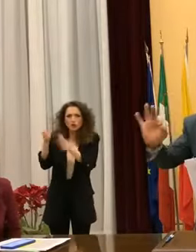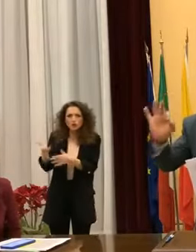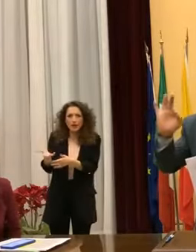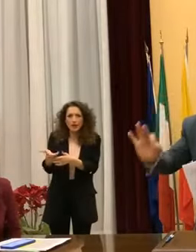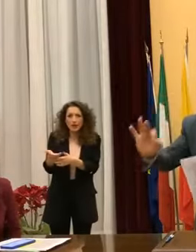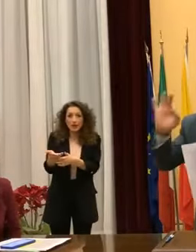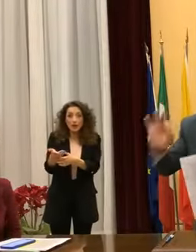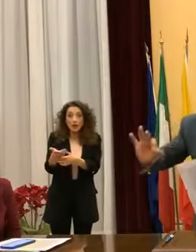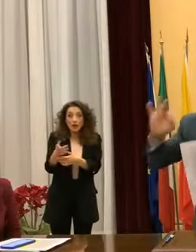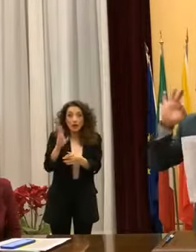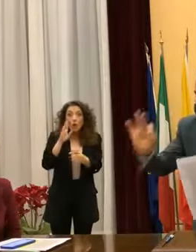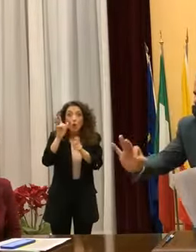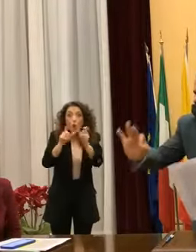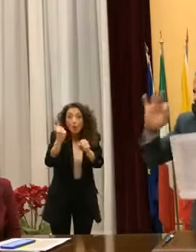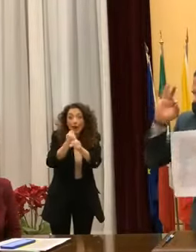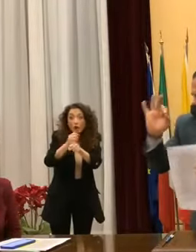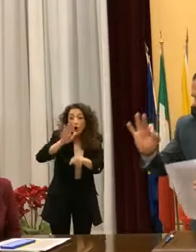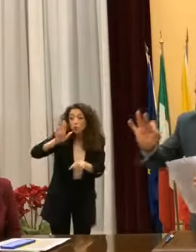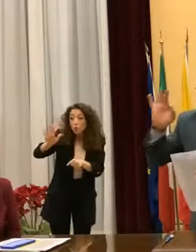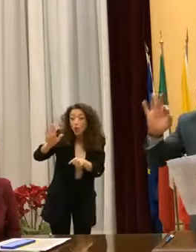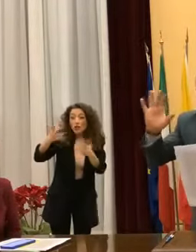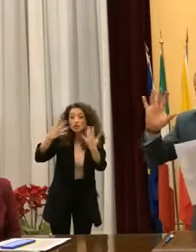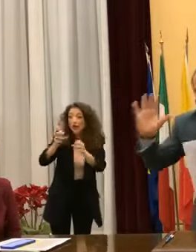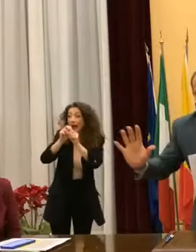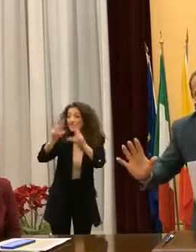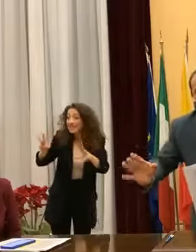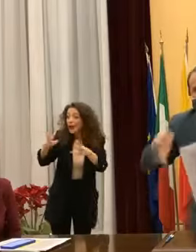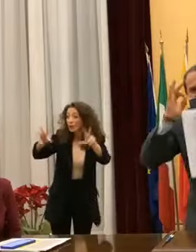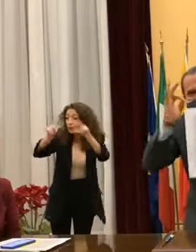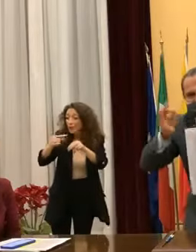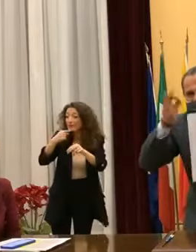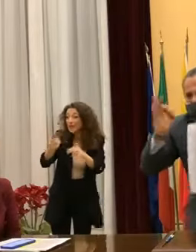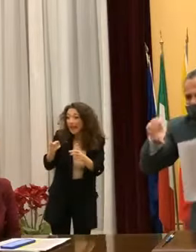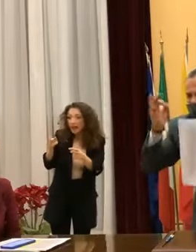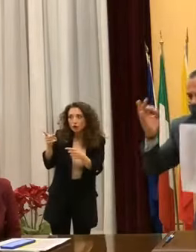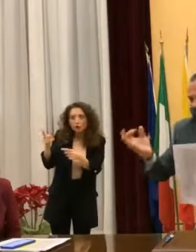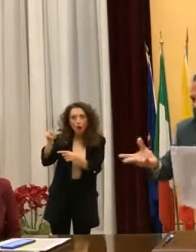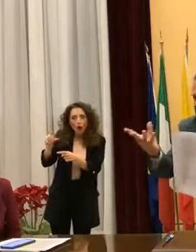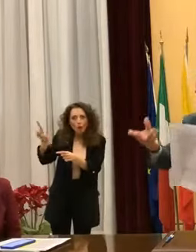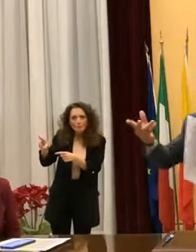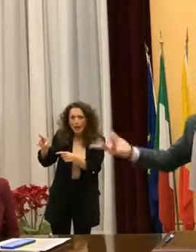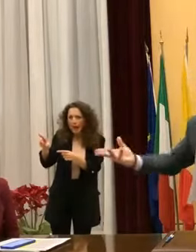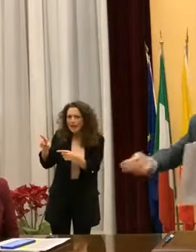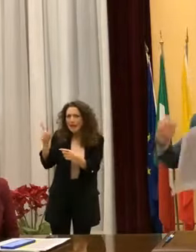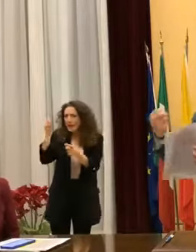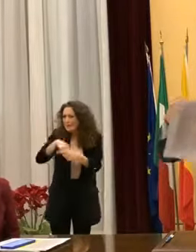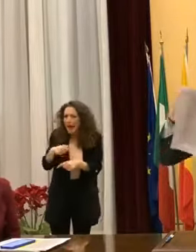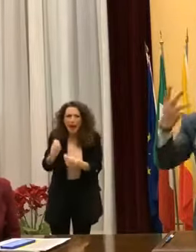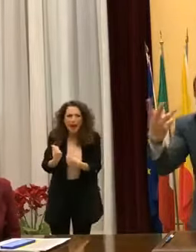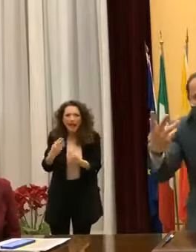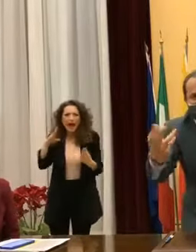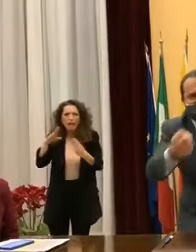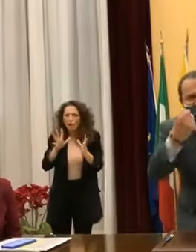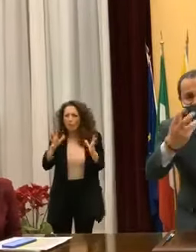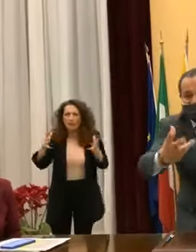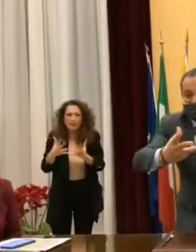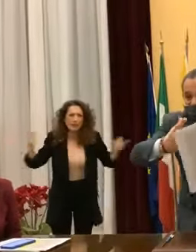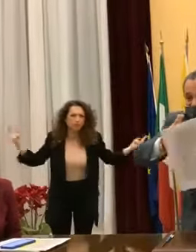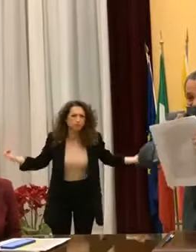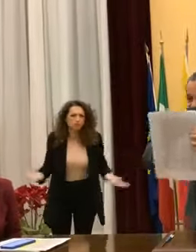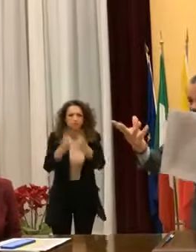questo qui non è in grado di affrontare la pandemia, non è in grado neanche della cosa più elementare, un database, di gestire,